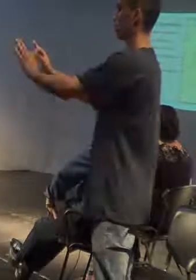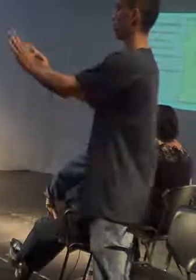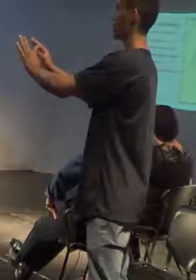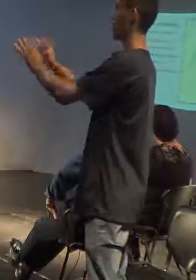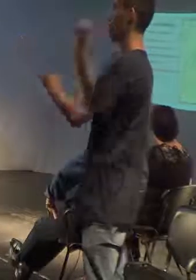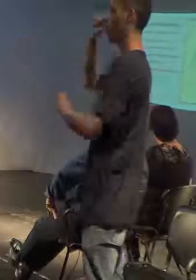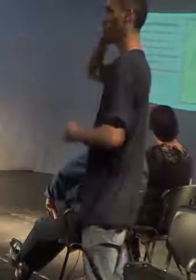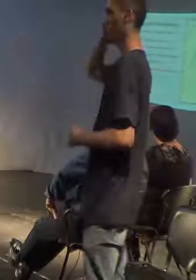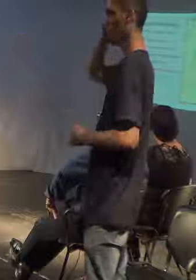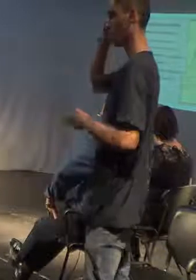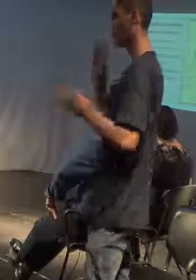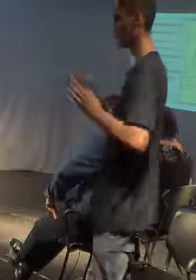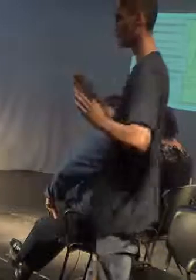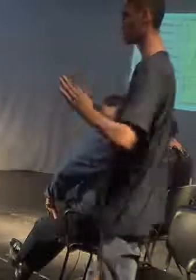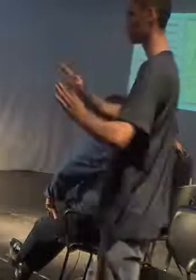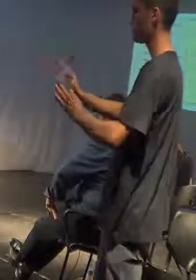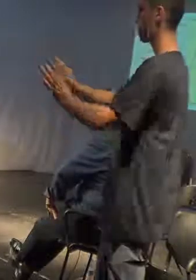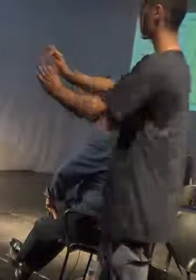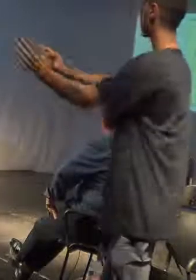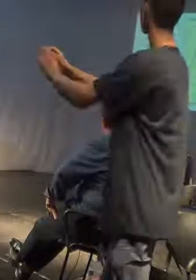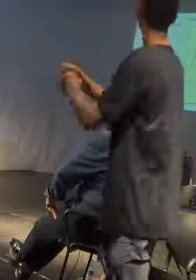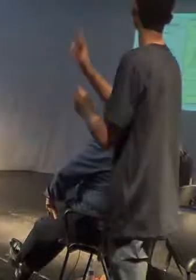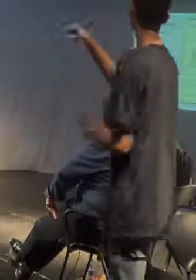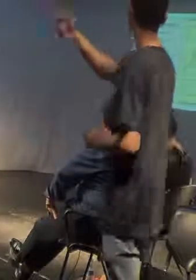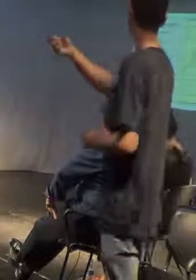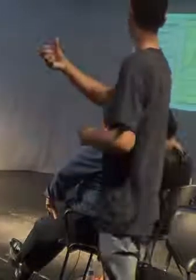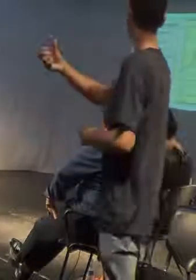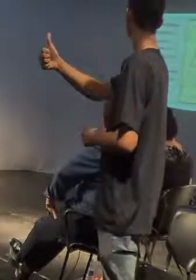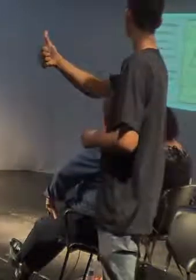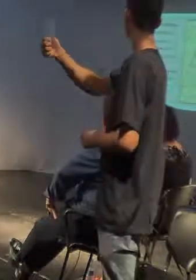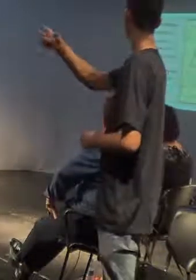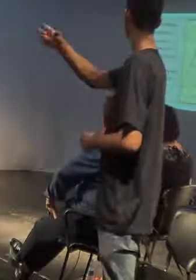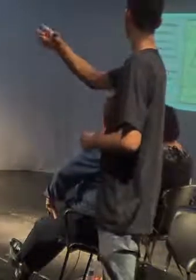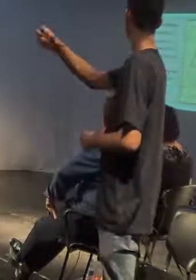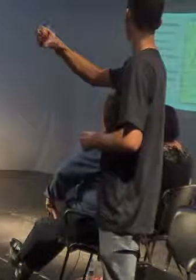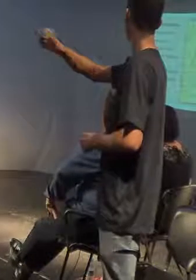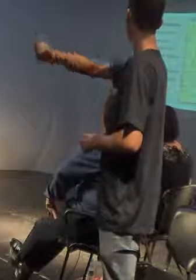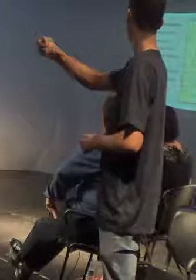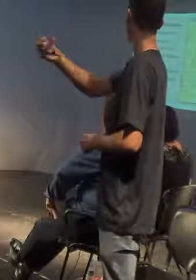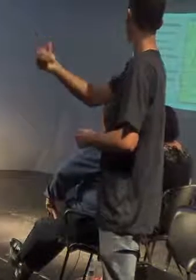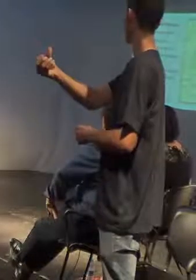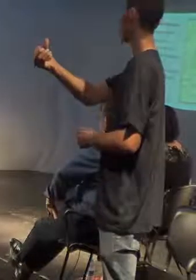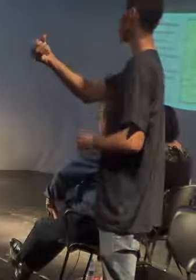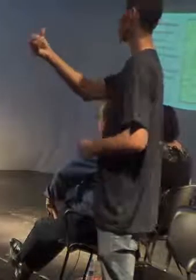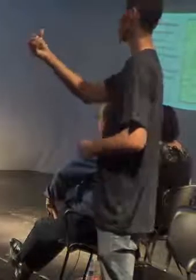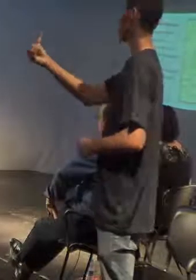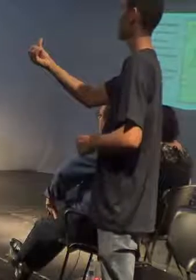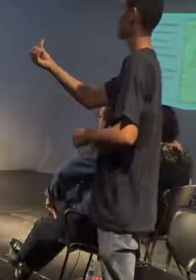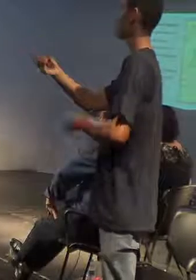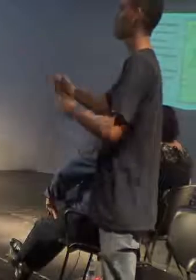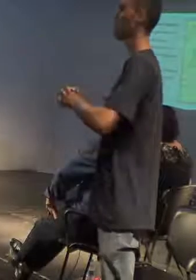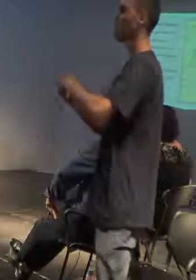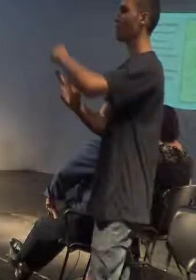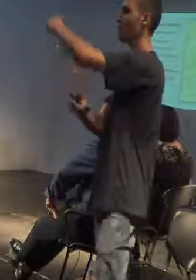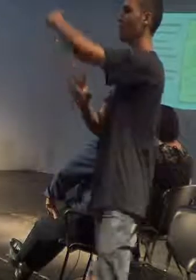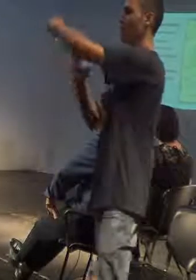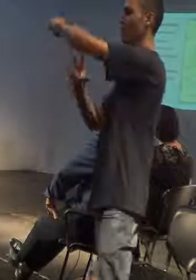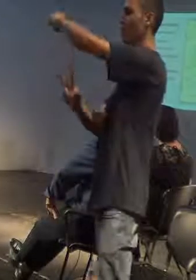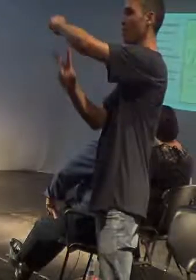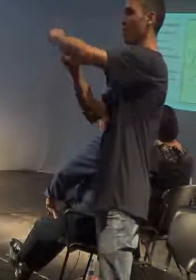tia. Em 65, em 66, a ponte Centro Pontal, que na verdade começou em